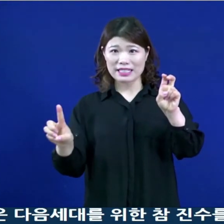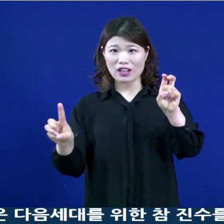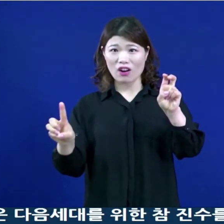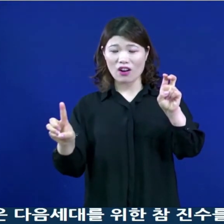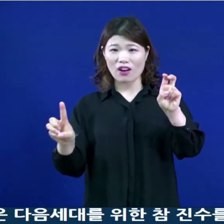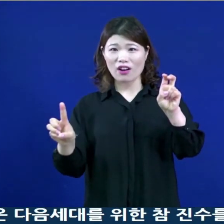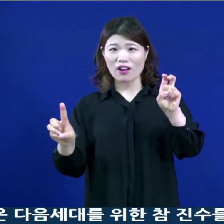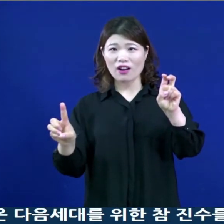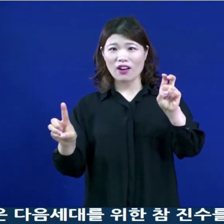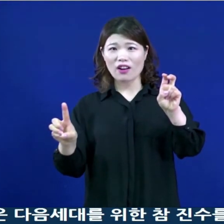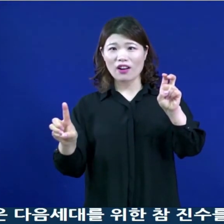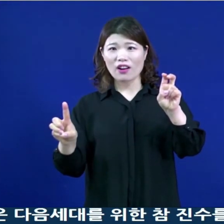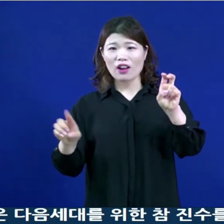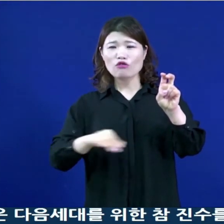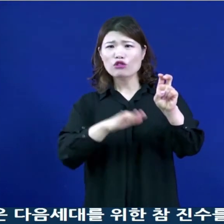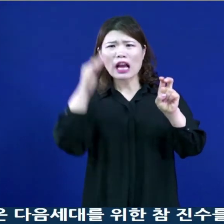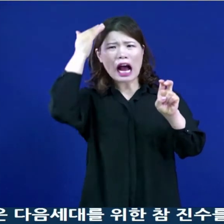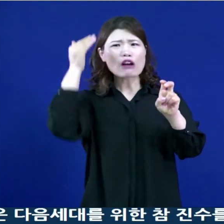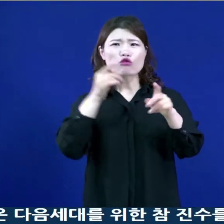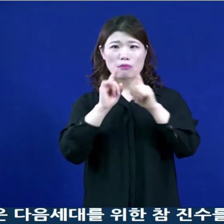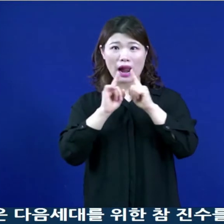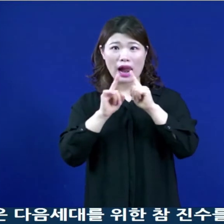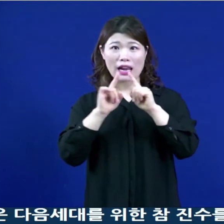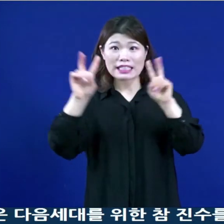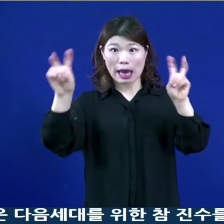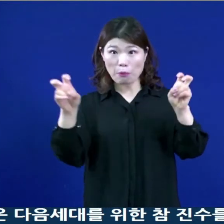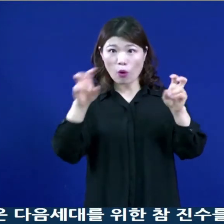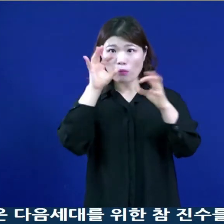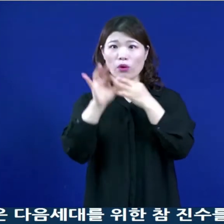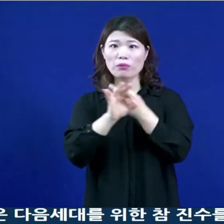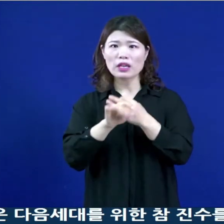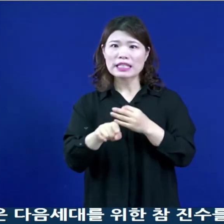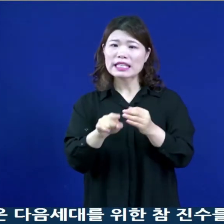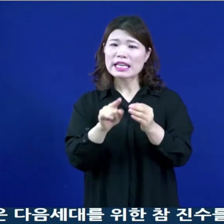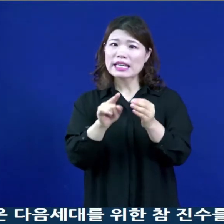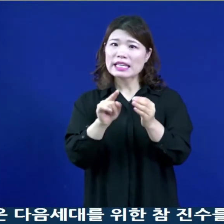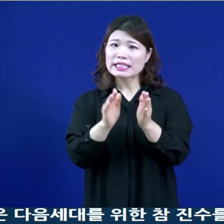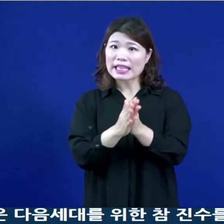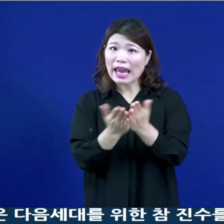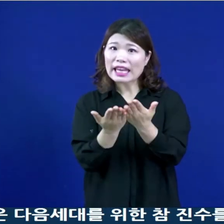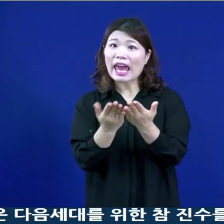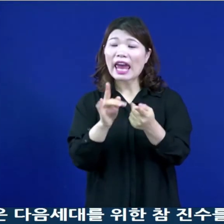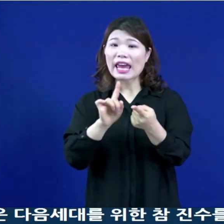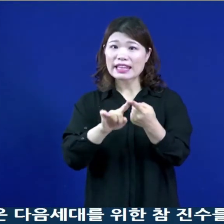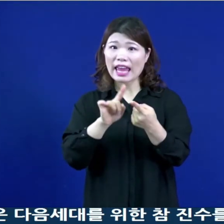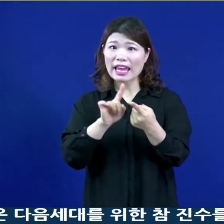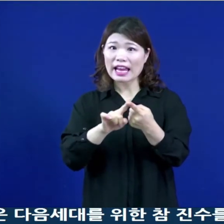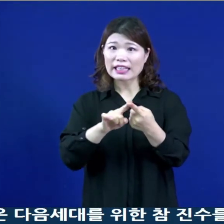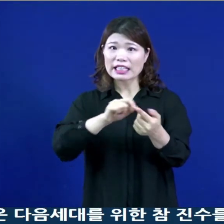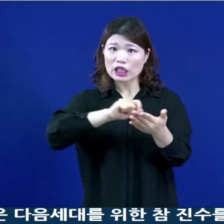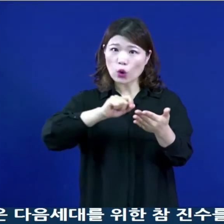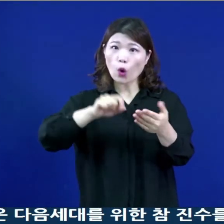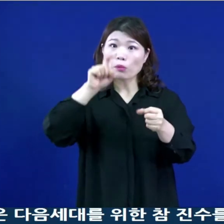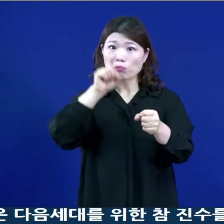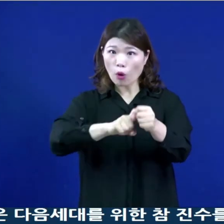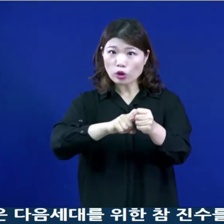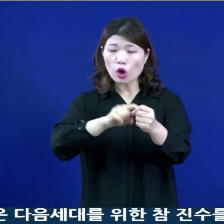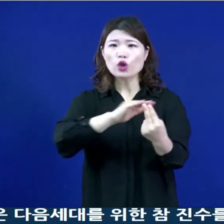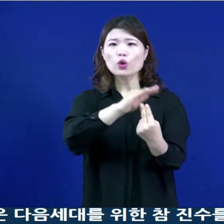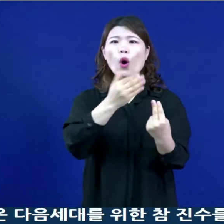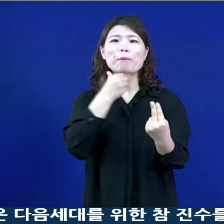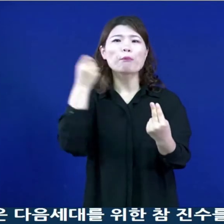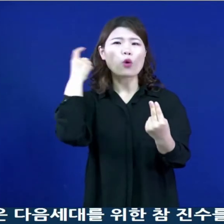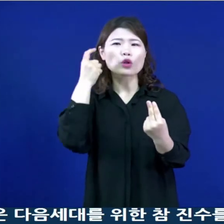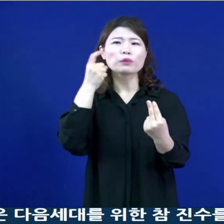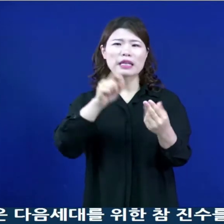31절인데 우리말로 된 표제를 보면 이 책을 기록한 목적, 요한복음의 기록 목적이라는